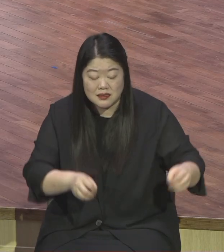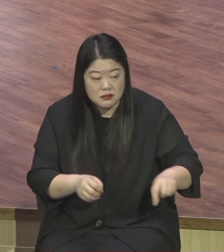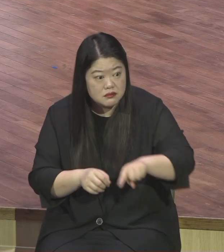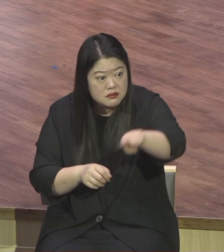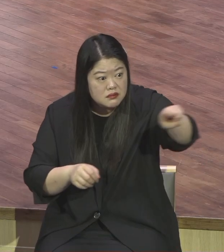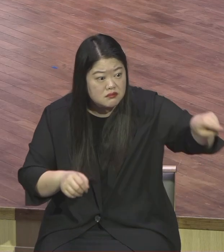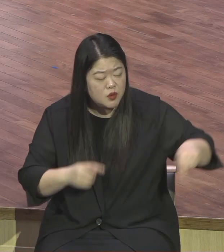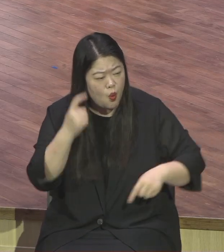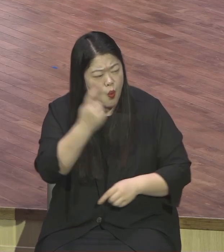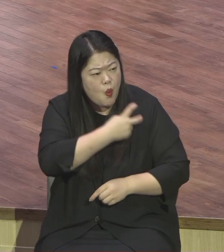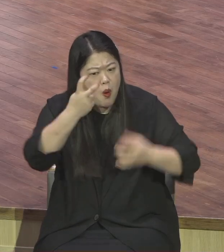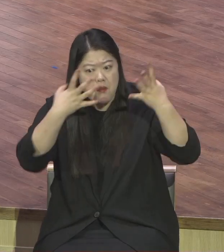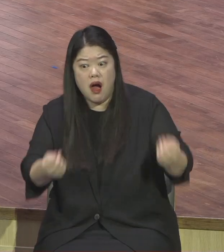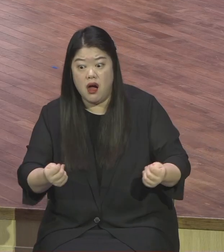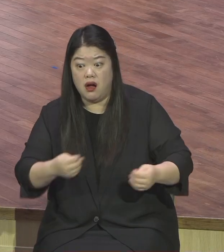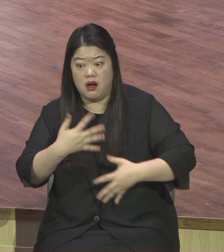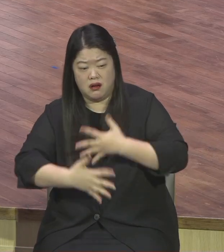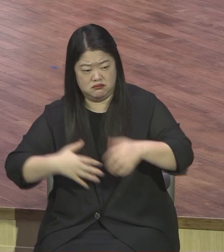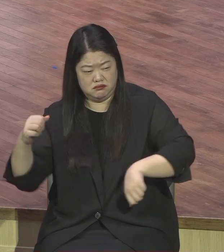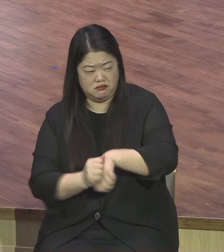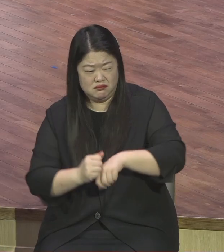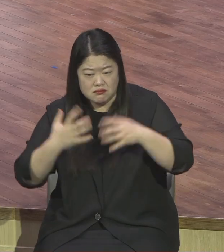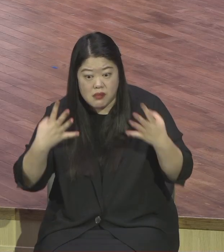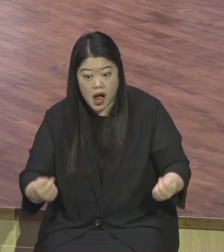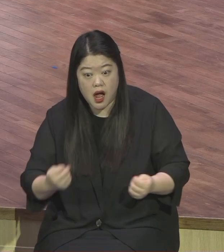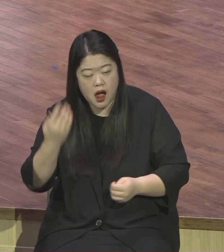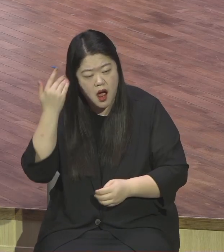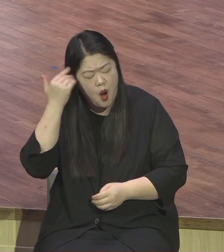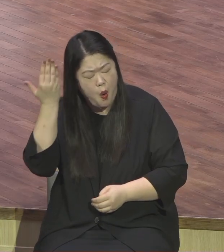유능한 사람도 이 말 알아듣습니까? 못 알아들어요.